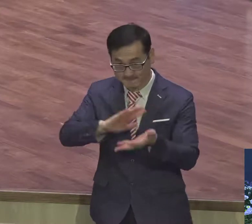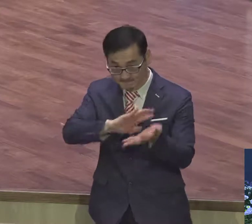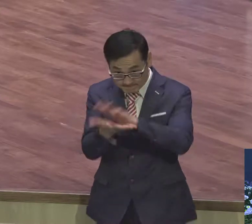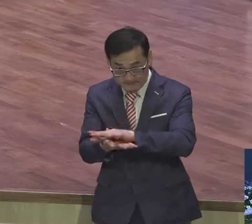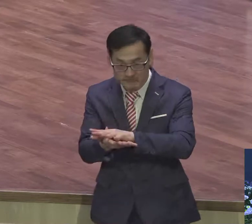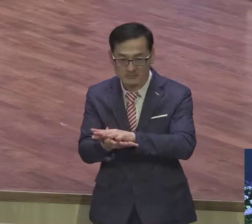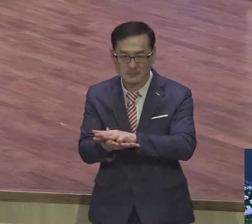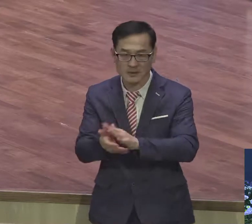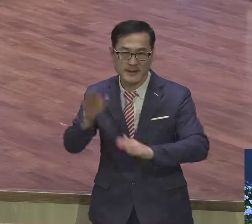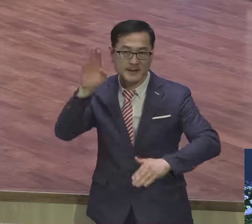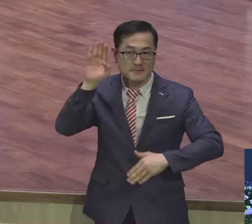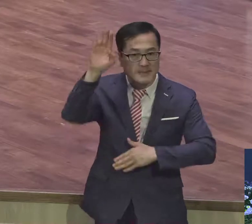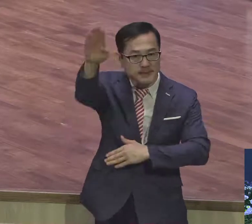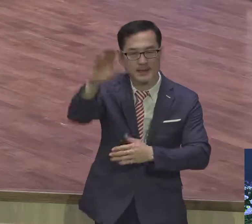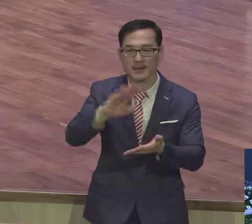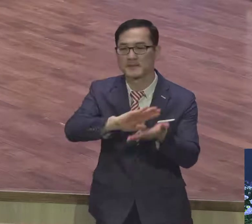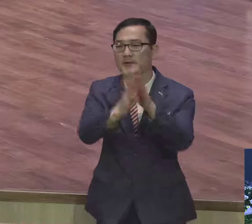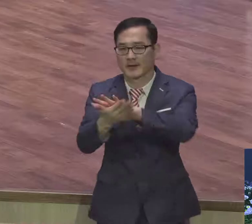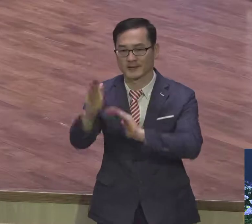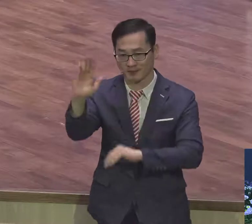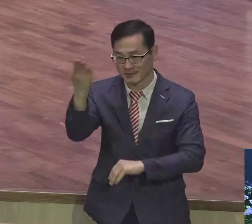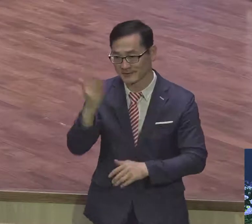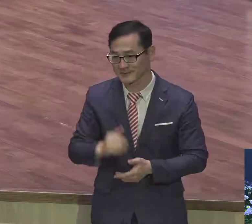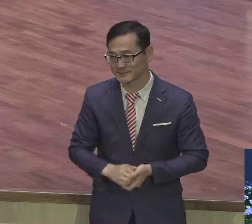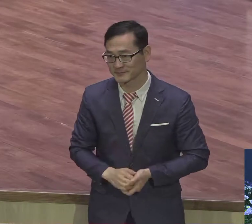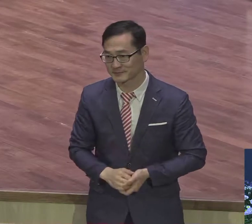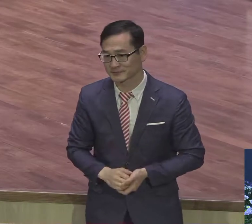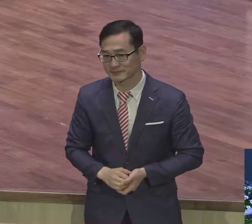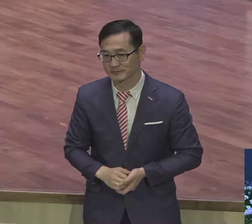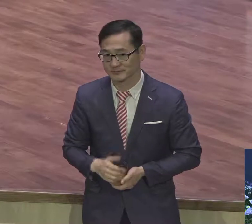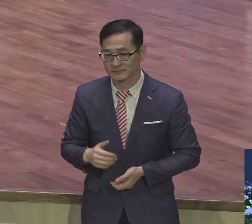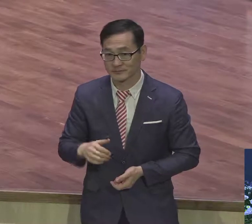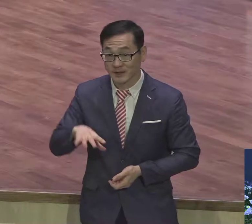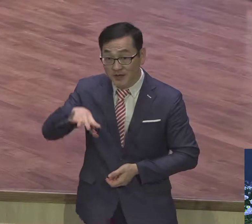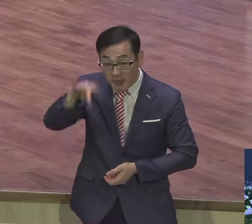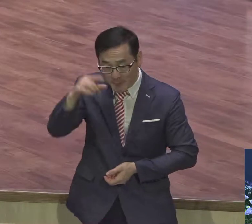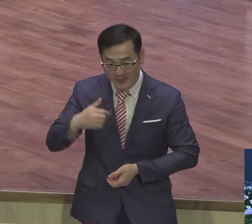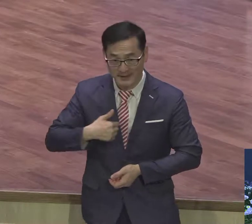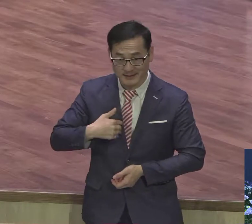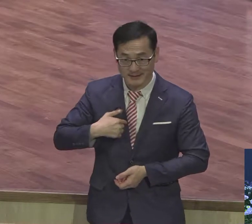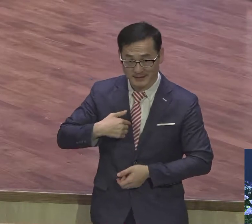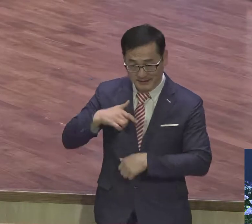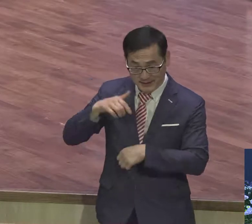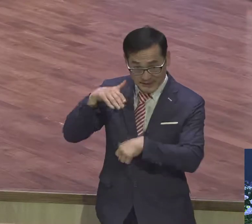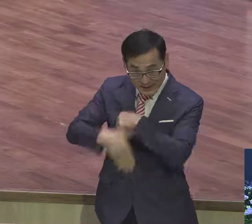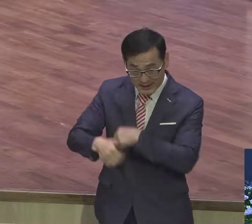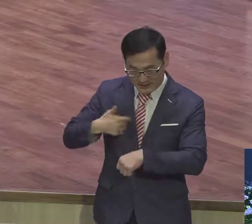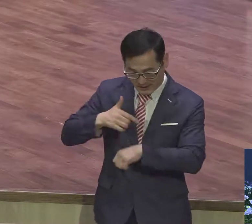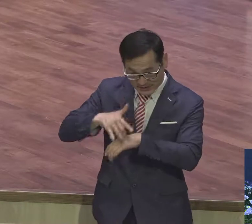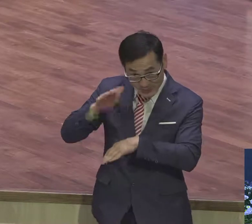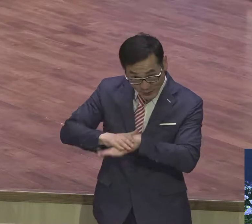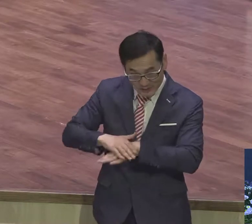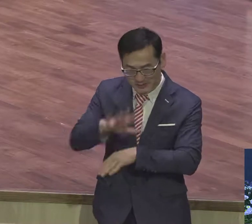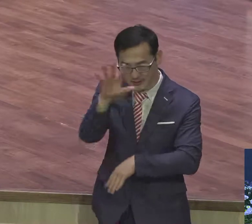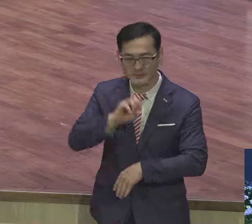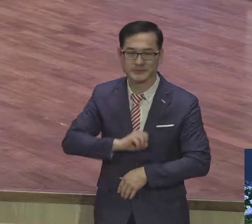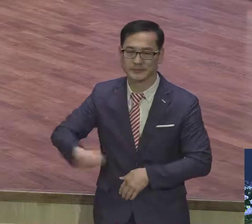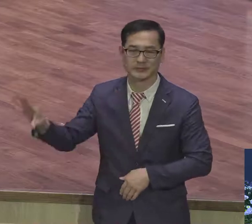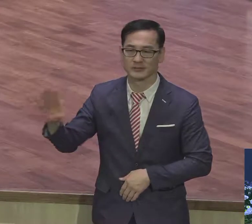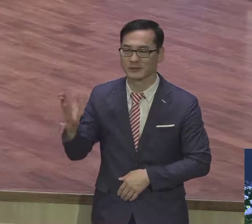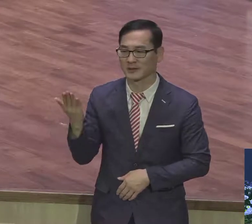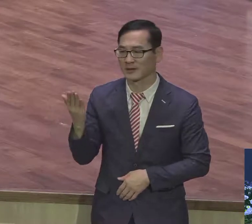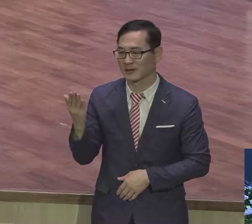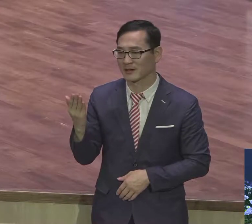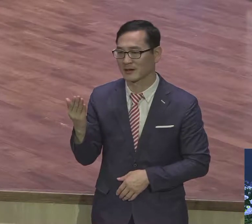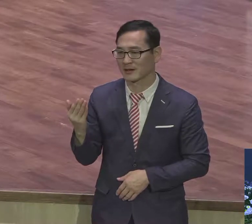틀깨기 운동해야 나를 발견할 수 있다. 틀을 깨자. 틀깨기 운동. 틀을 깨자. 깨야 만이